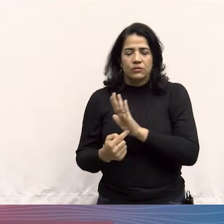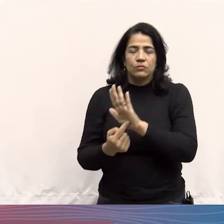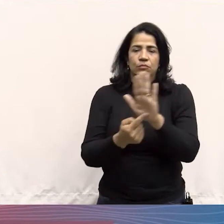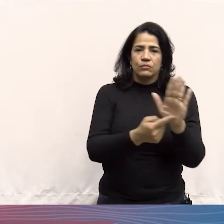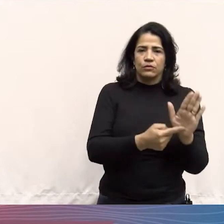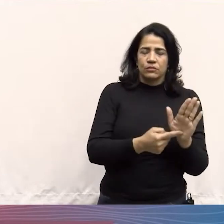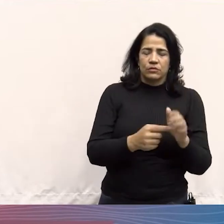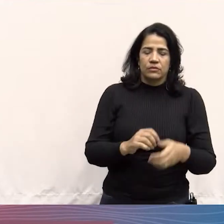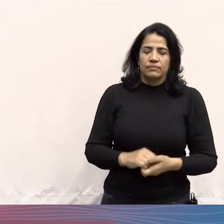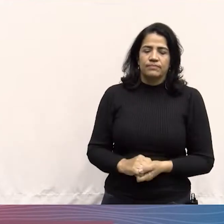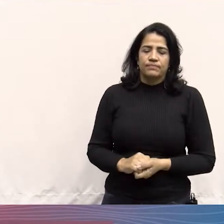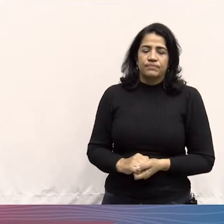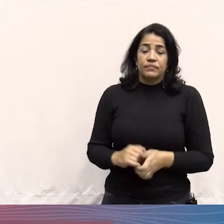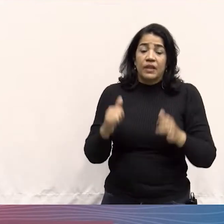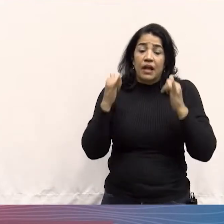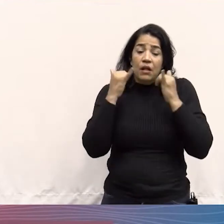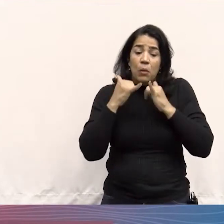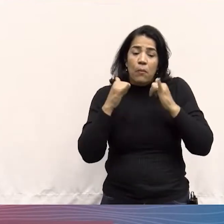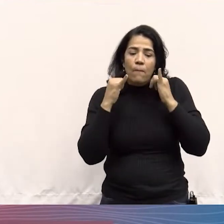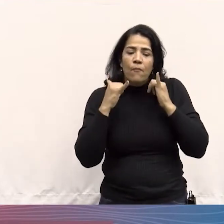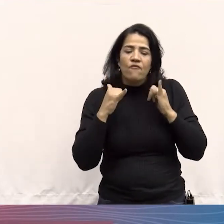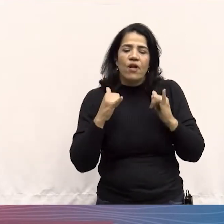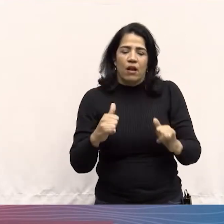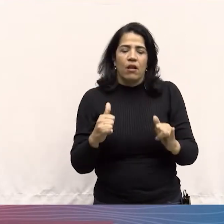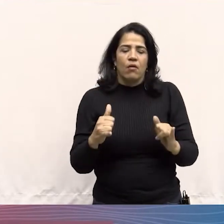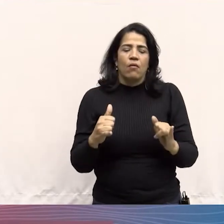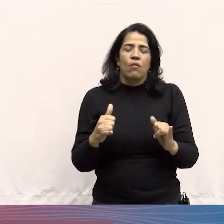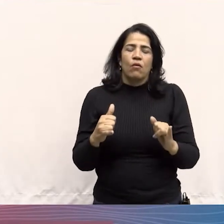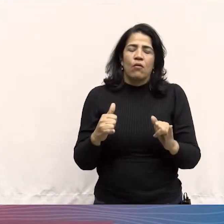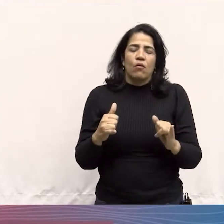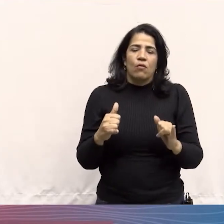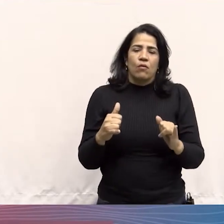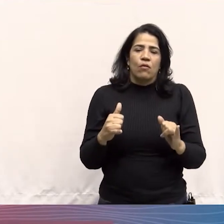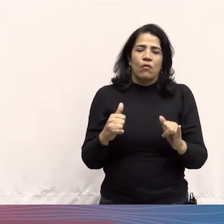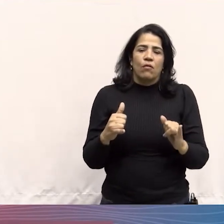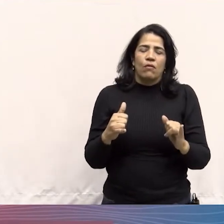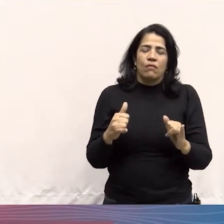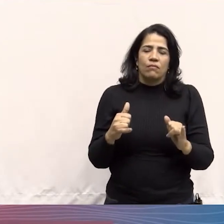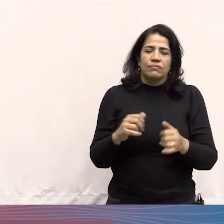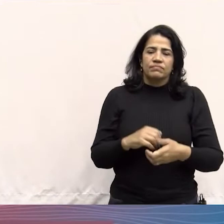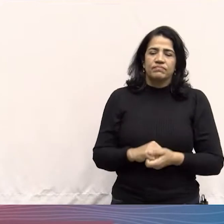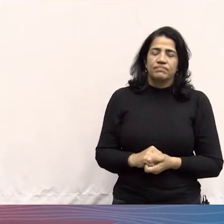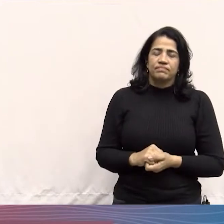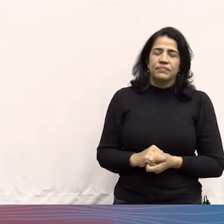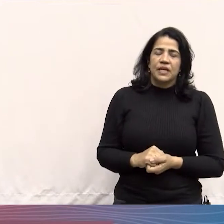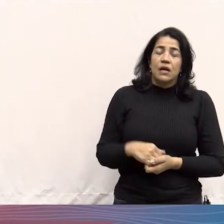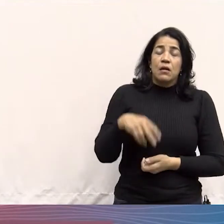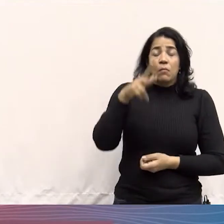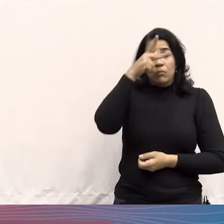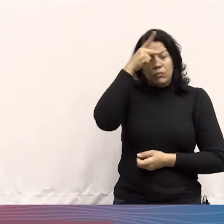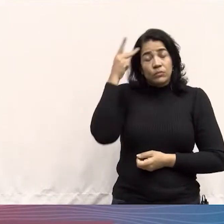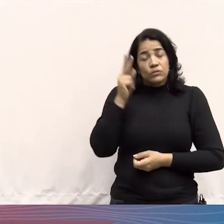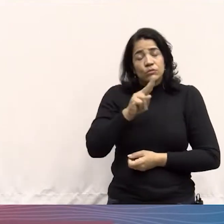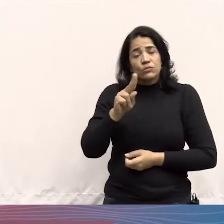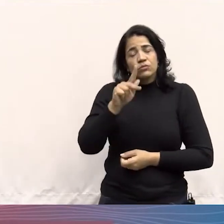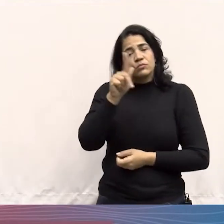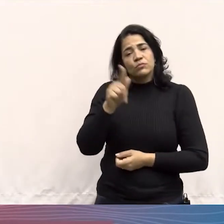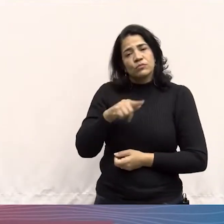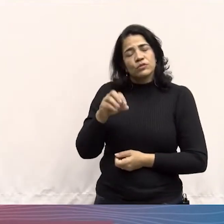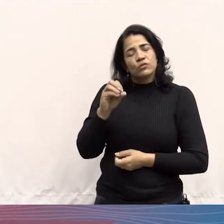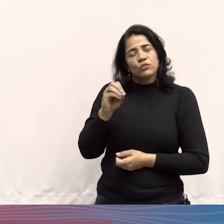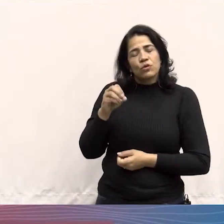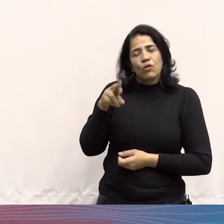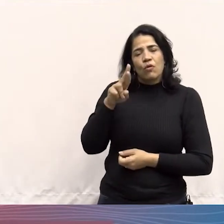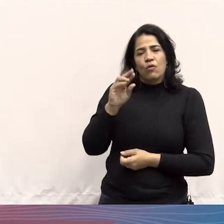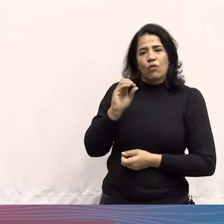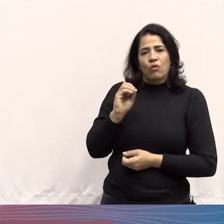Zorobabel. Zorobabel, ela era na época líder, representante da realeza